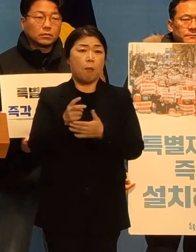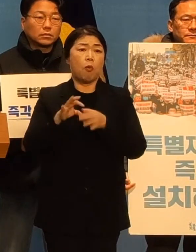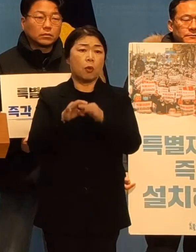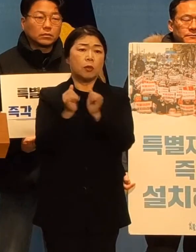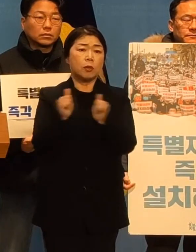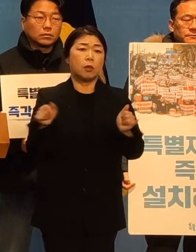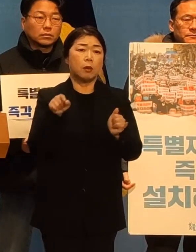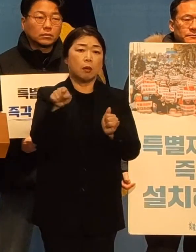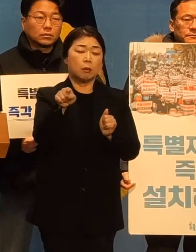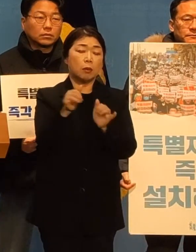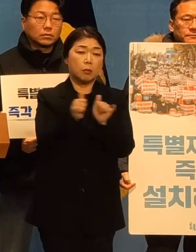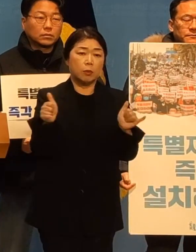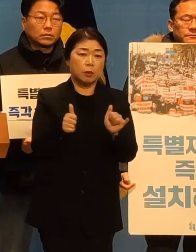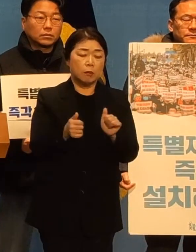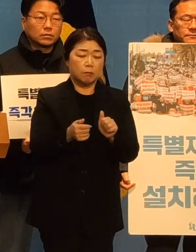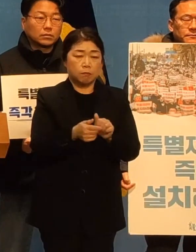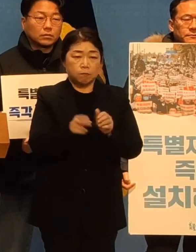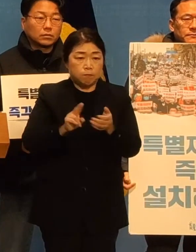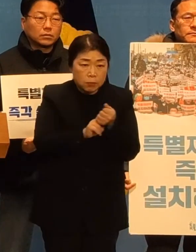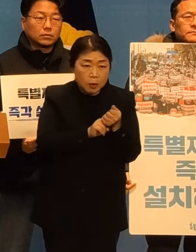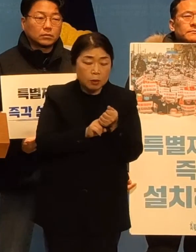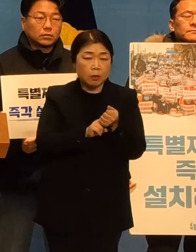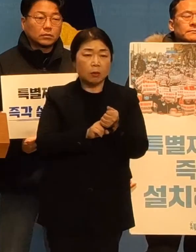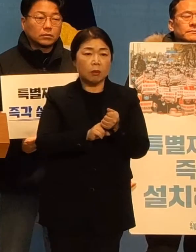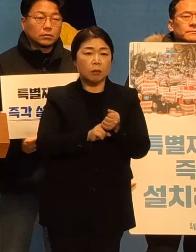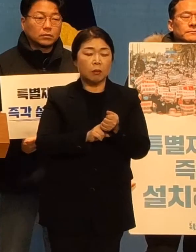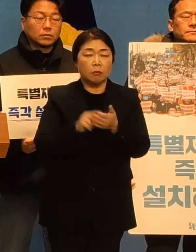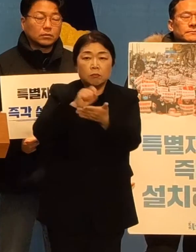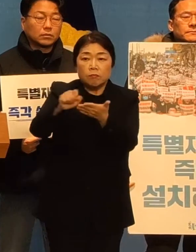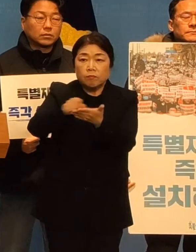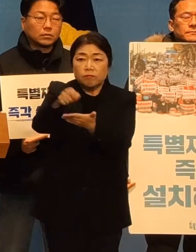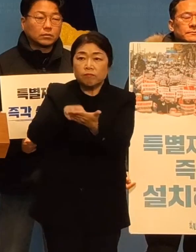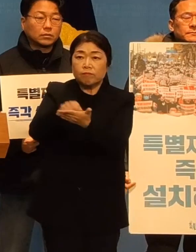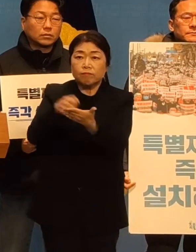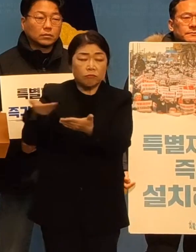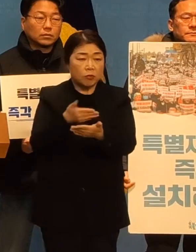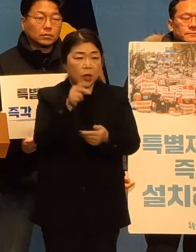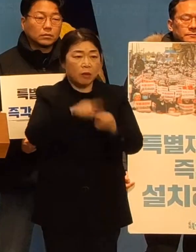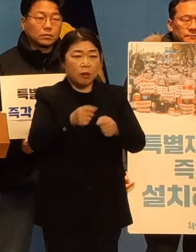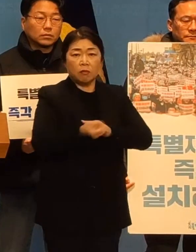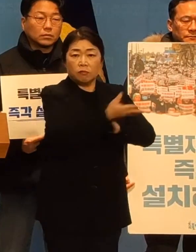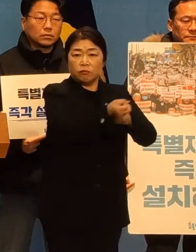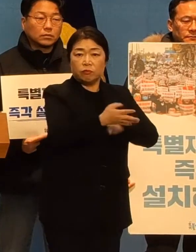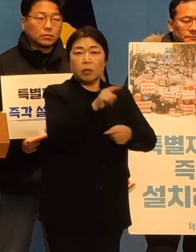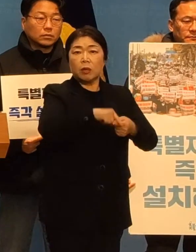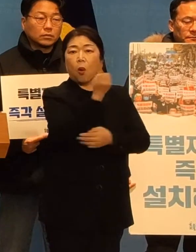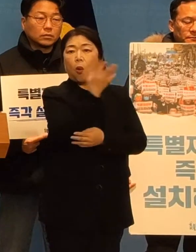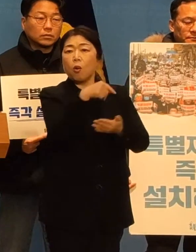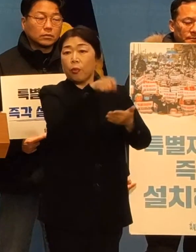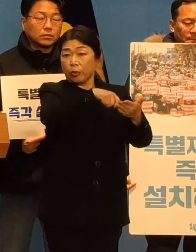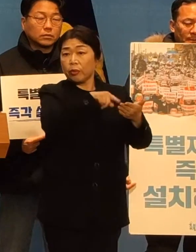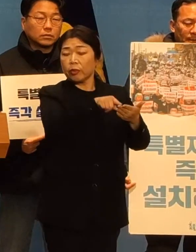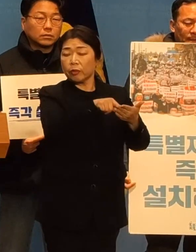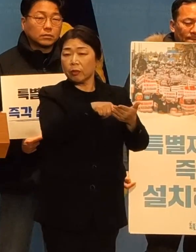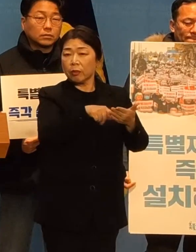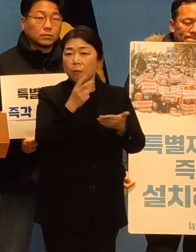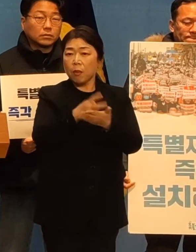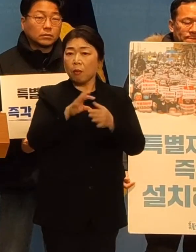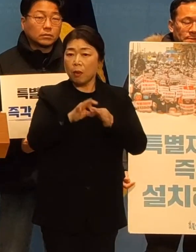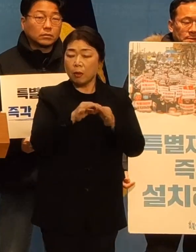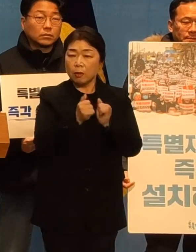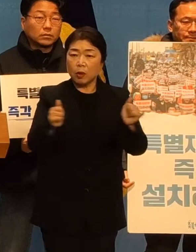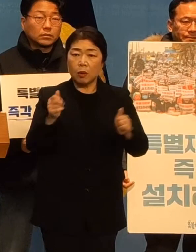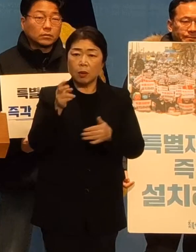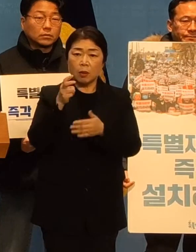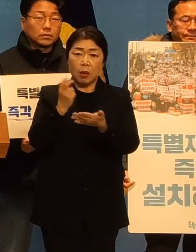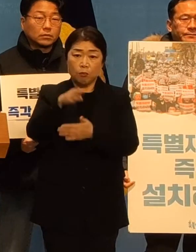뒤에 숨어서 이걸 또 받아쓰고 하는 이런 언론들, 법조계, 사법부